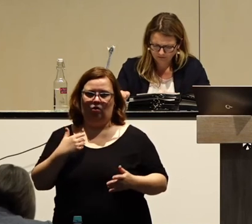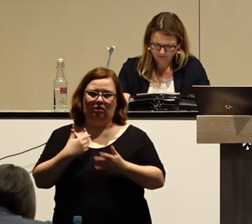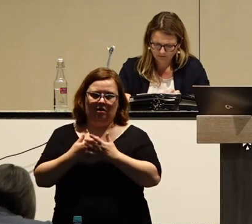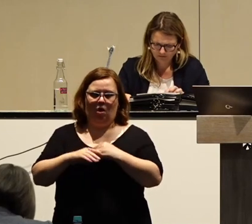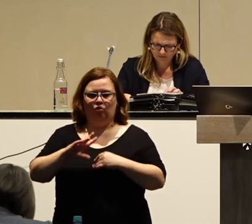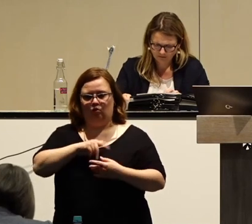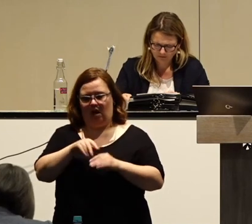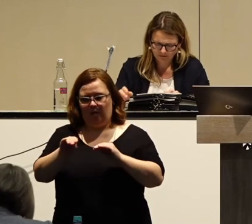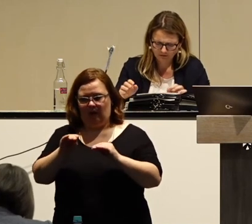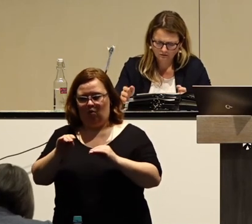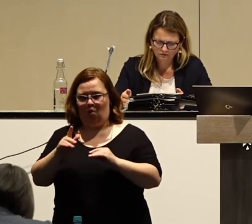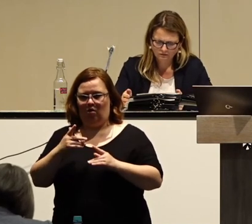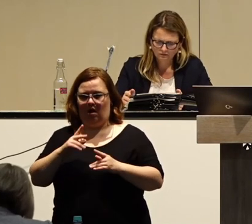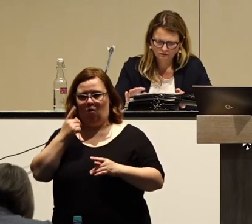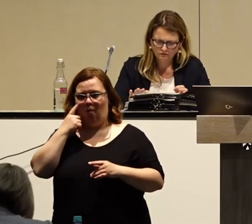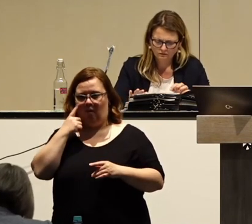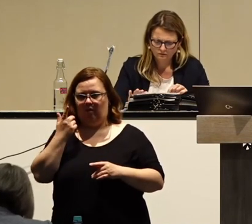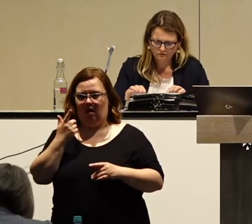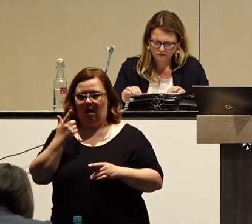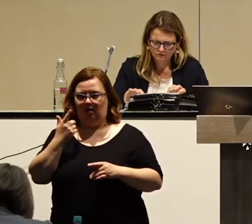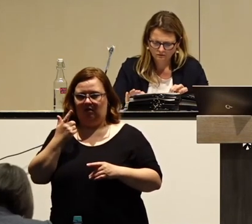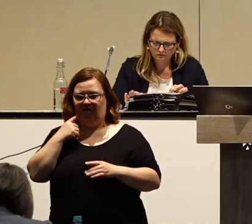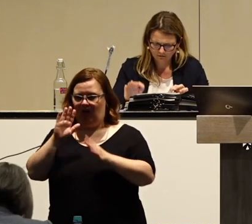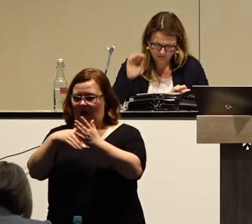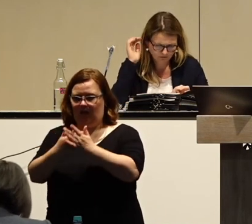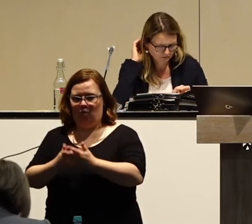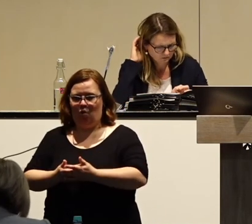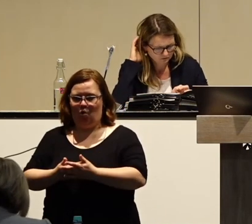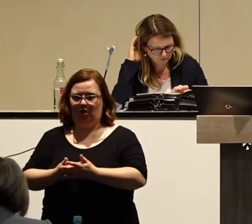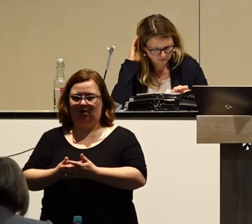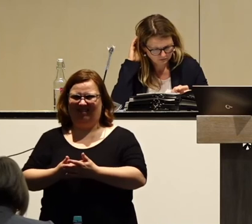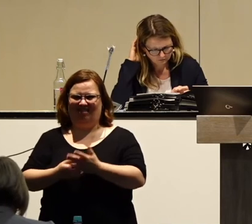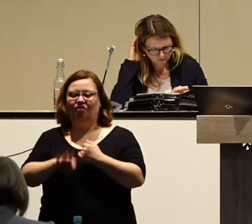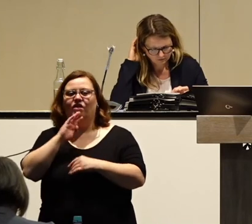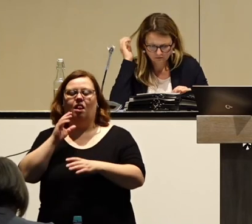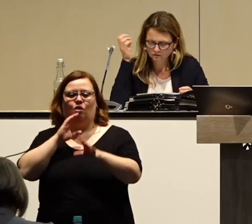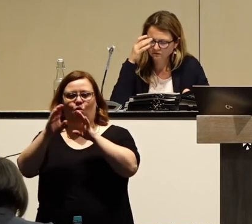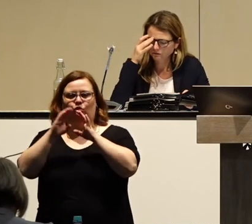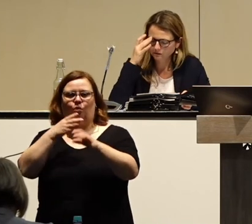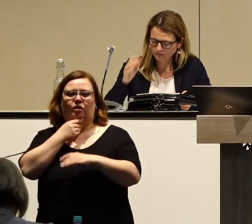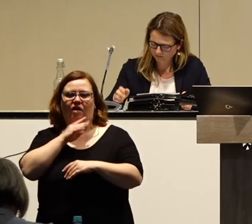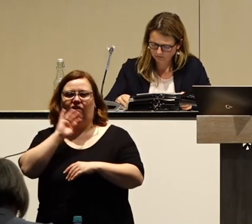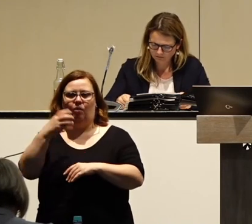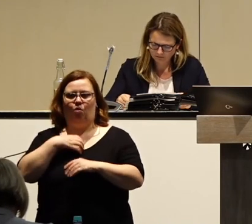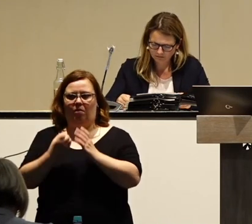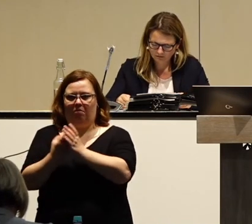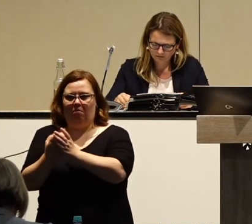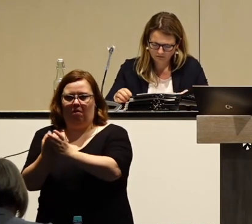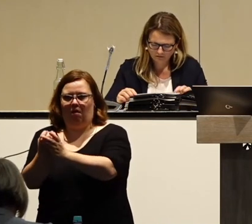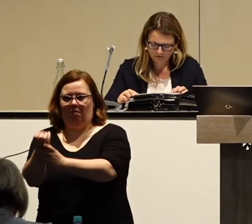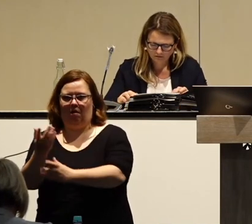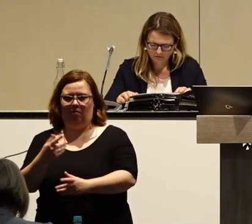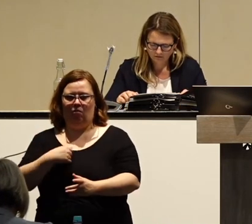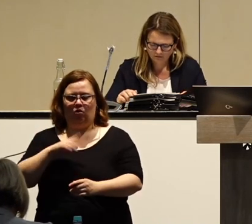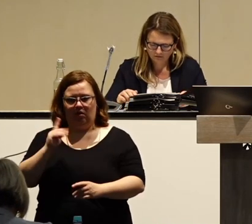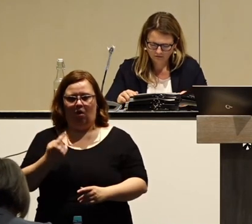bei den Sozialpädagoginnen und Sozialpädagogen in den Angeboten sehr großer Redebedarf ist, sehr viele Probleme auflaufen, die dort